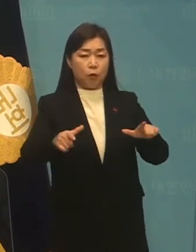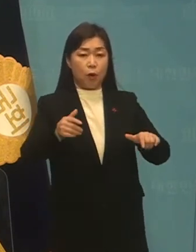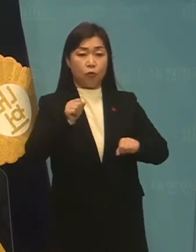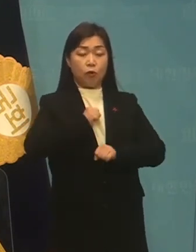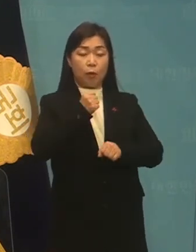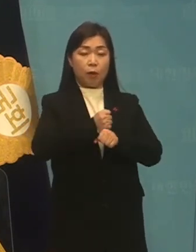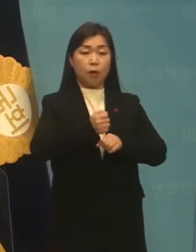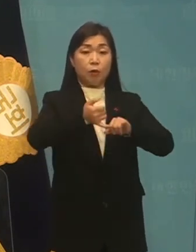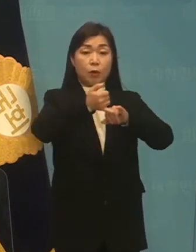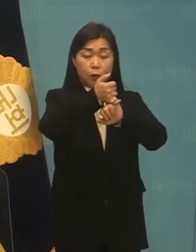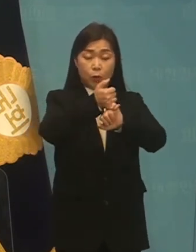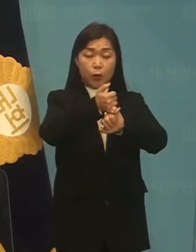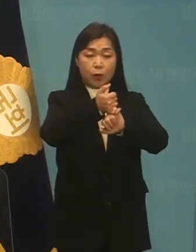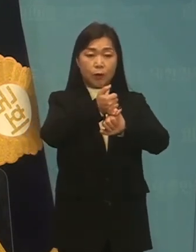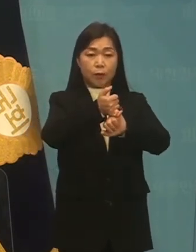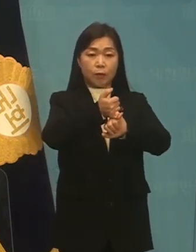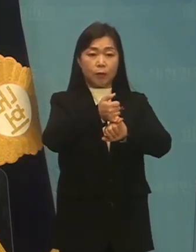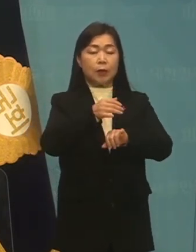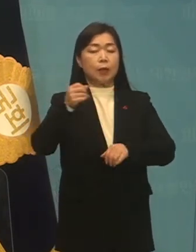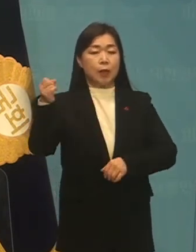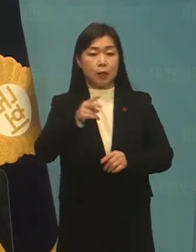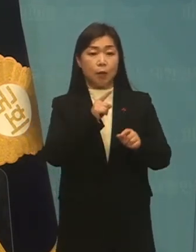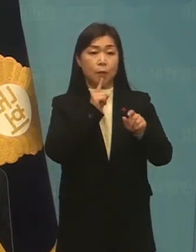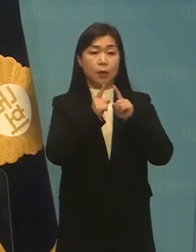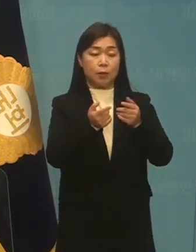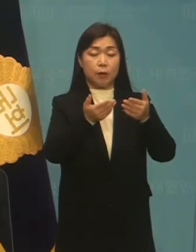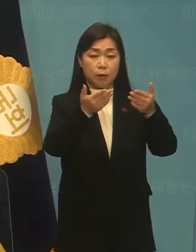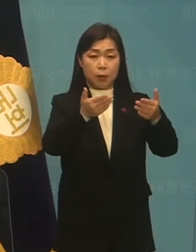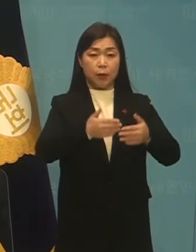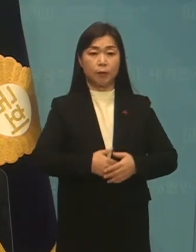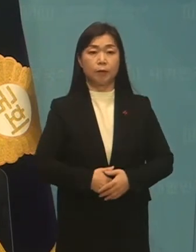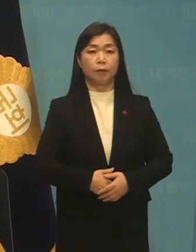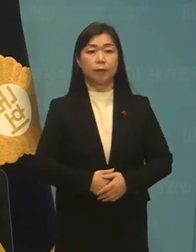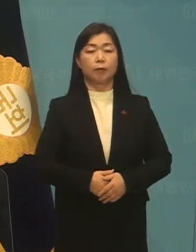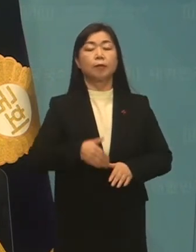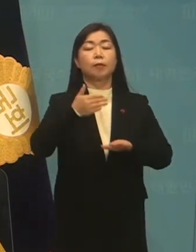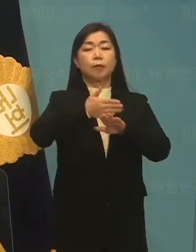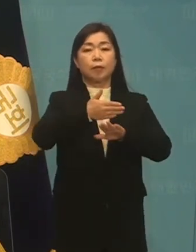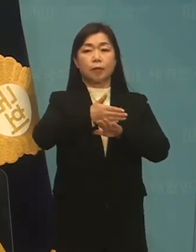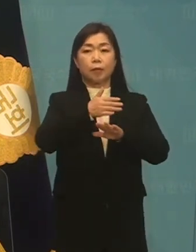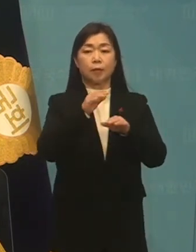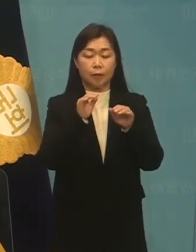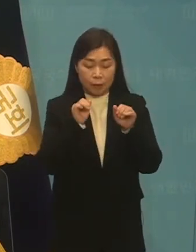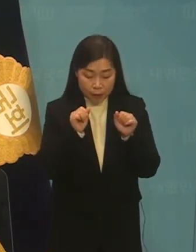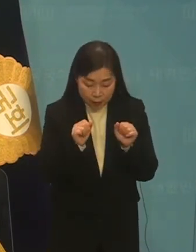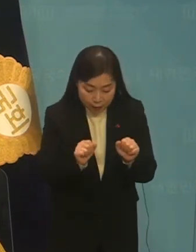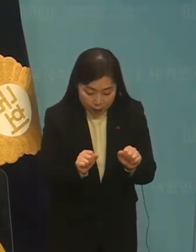군대를 만들겠다는 약속을 다시 한번 분명히 드립니다. 고맙습니다.